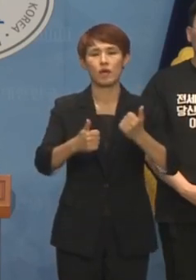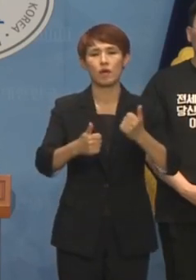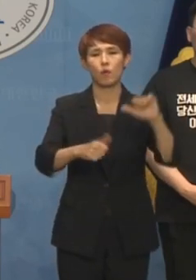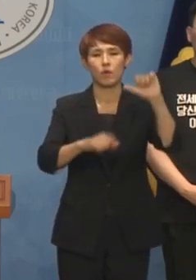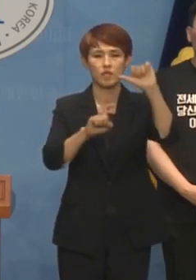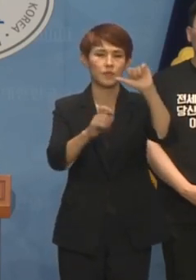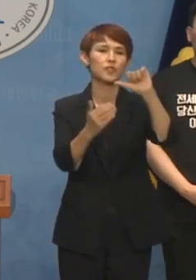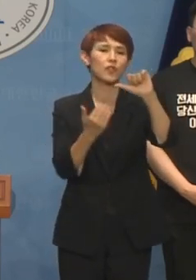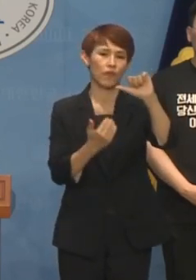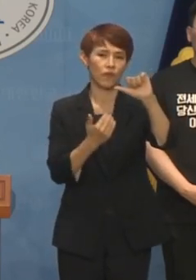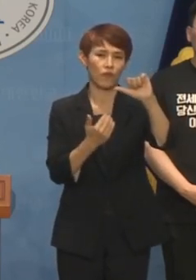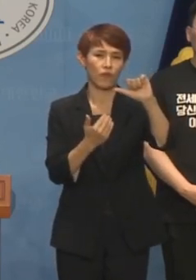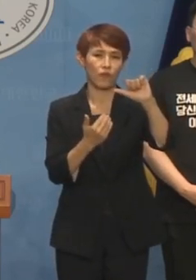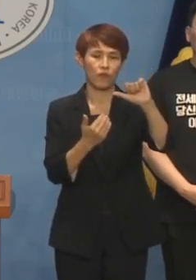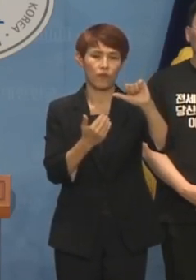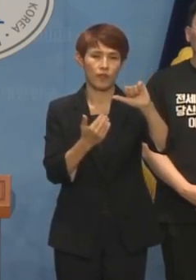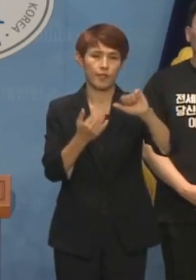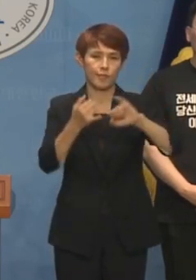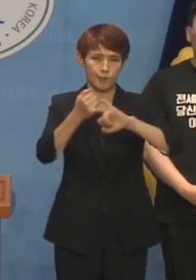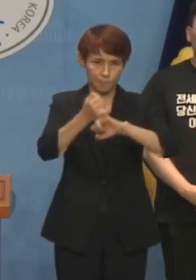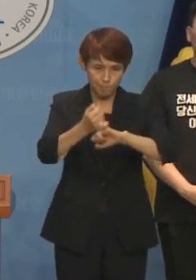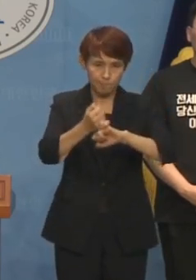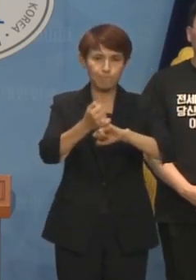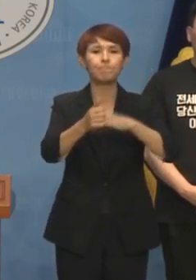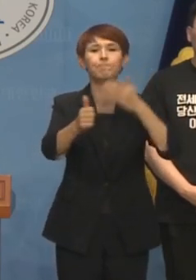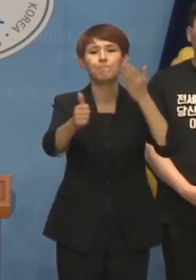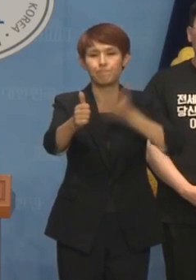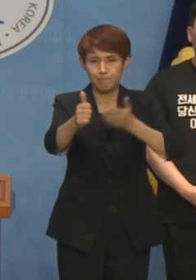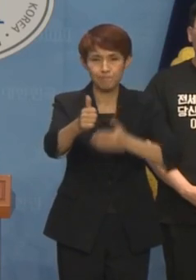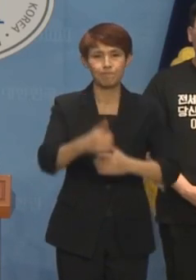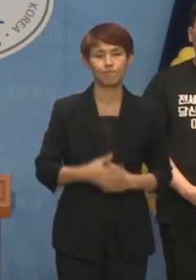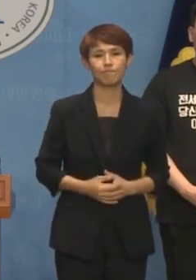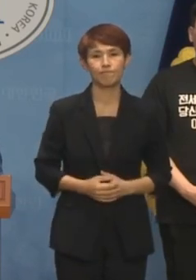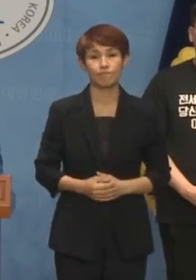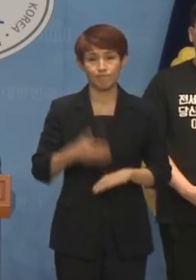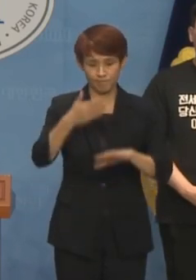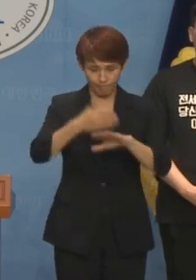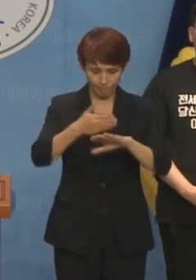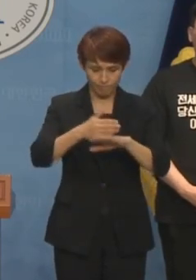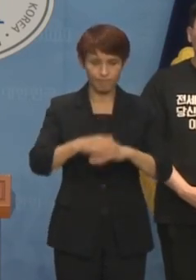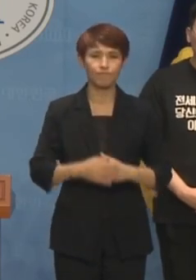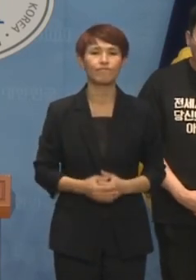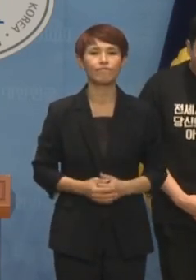개최해 줄 것을 다시 한번 간곡히 호소드립니다. 감사합니다.